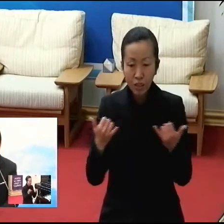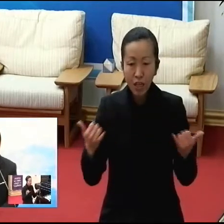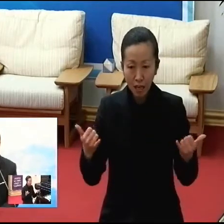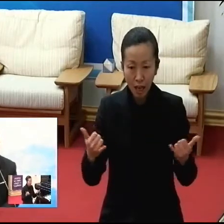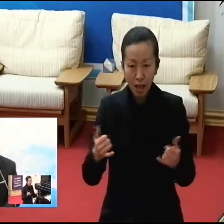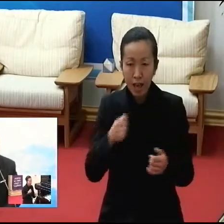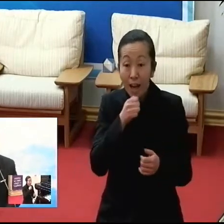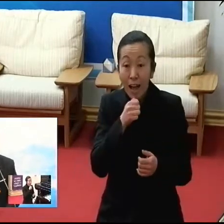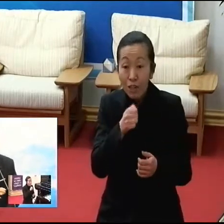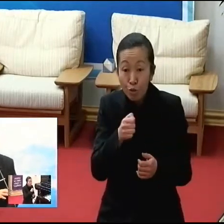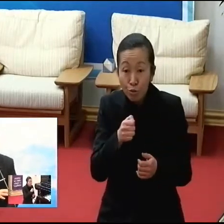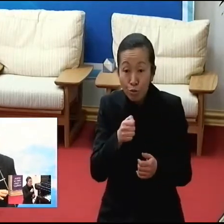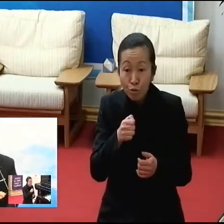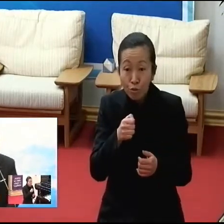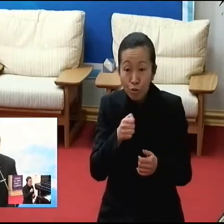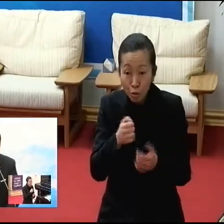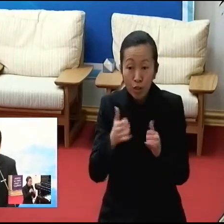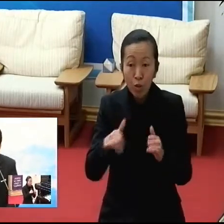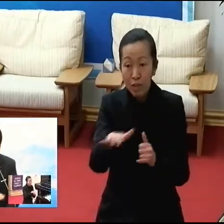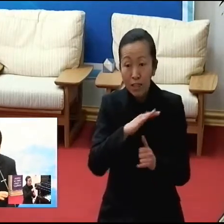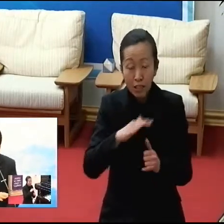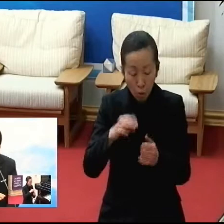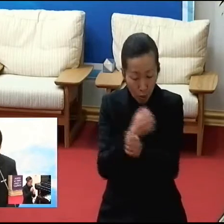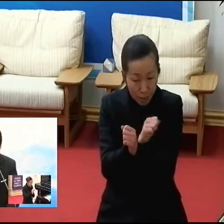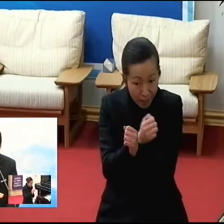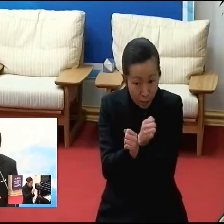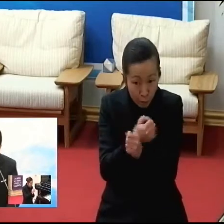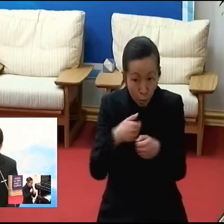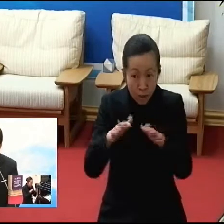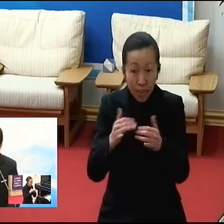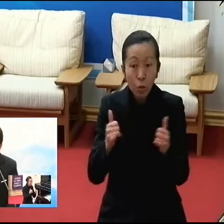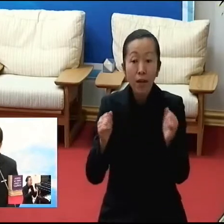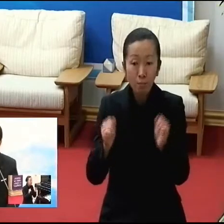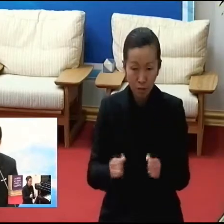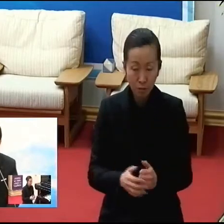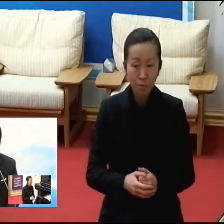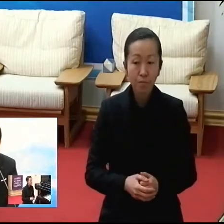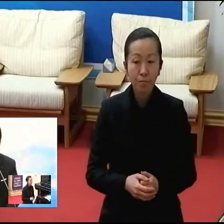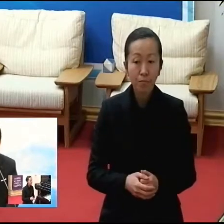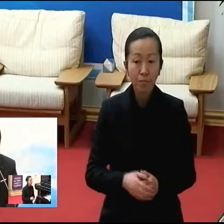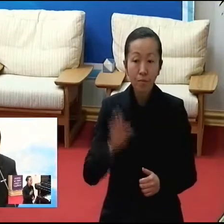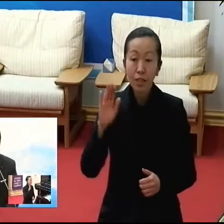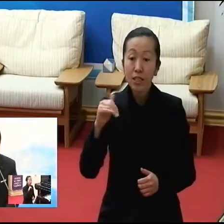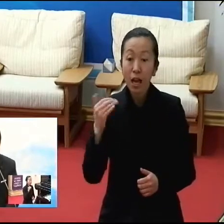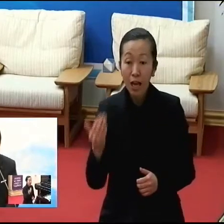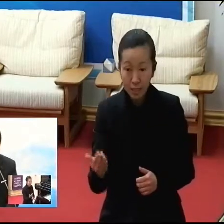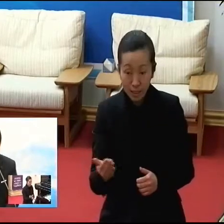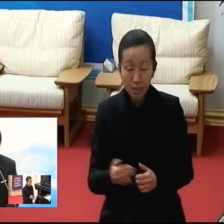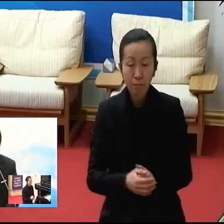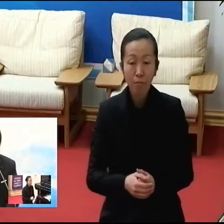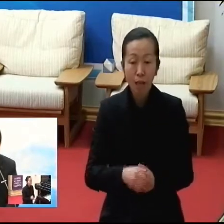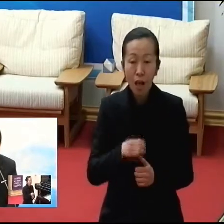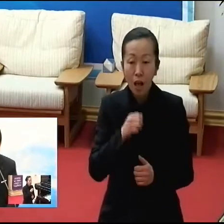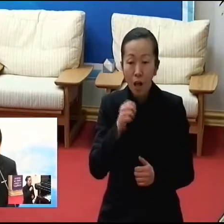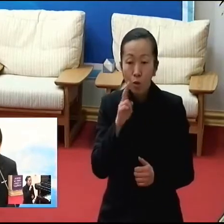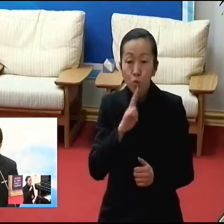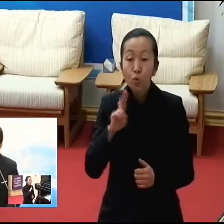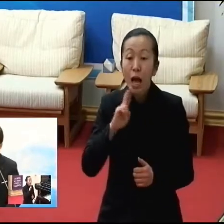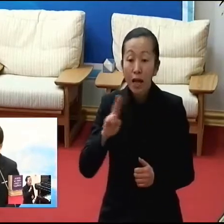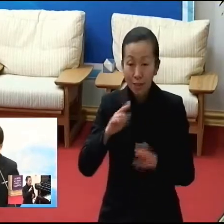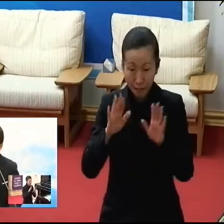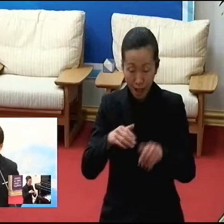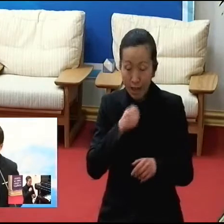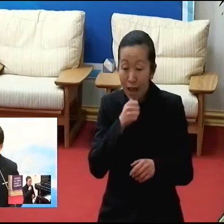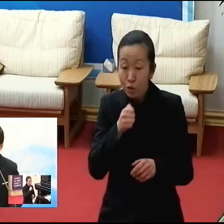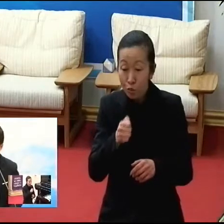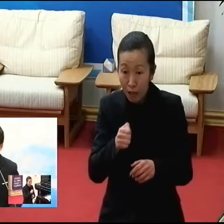を研究したそうです。 근데 그 가수들이 그 가사대로 유사하게 살다가 죽었다는 것이. しかしその歌を歌った歌手が自